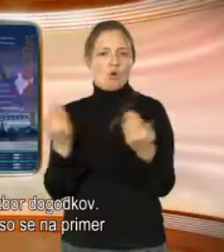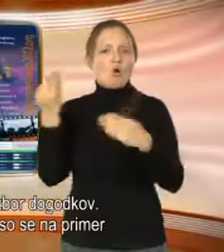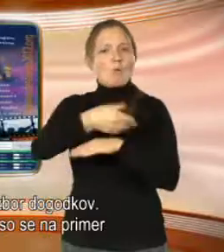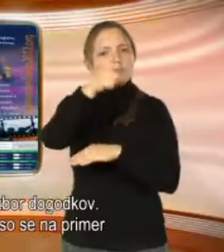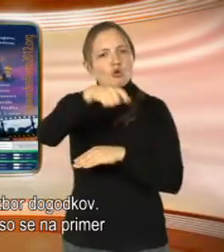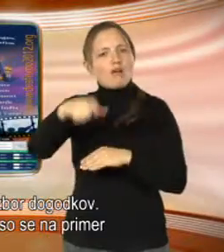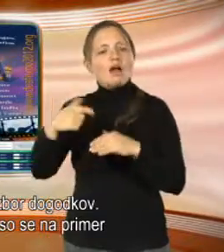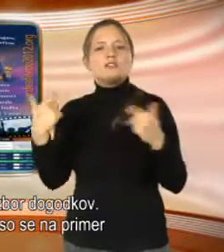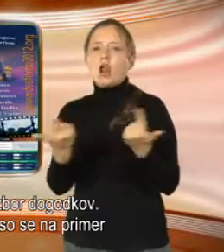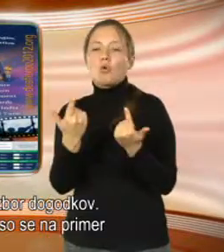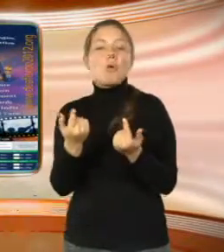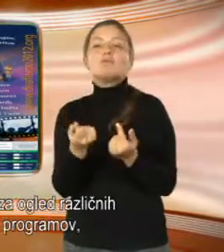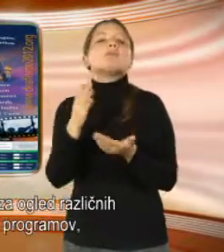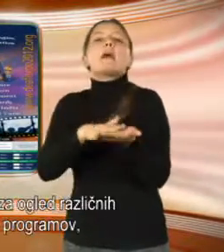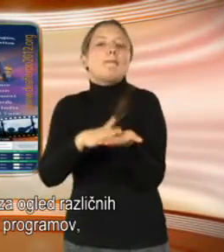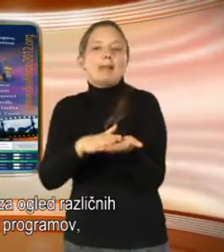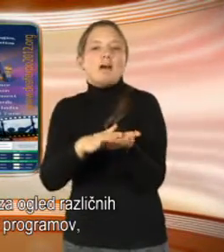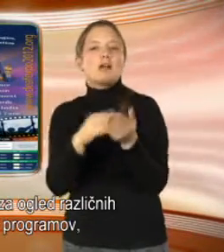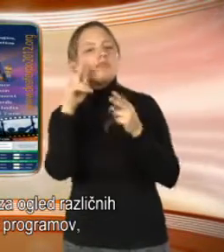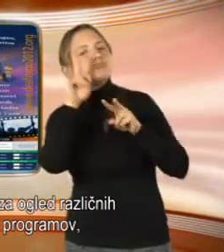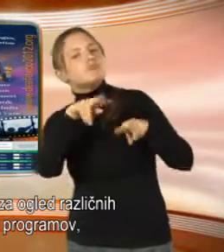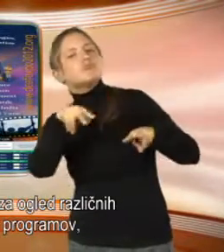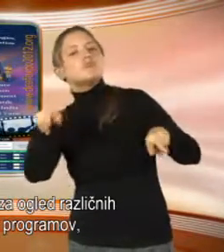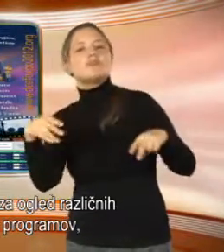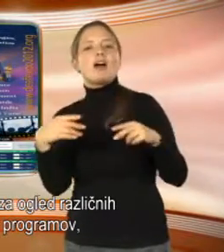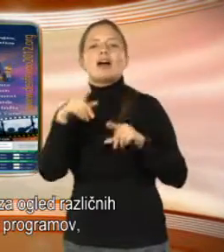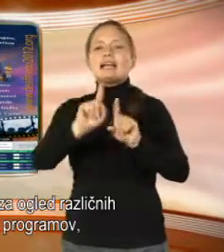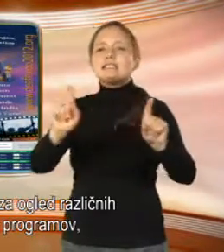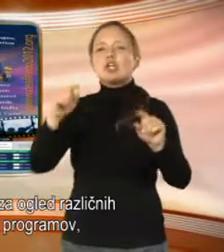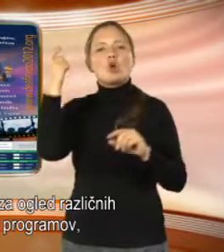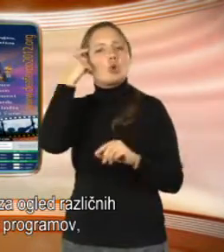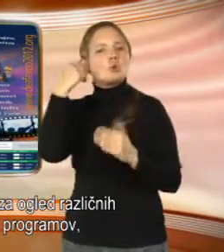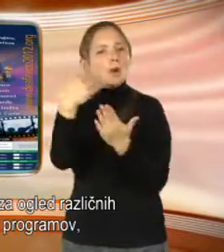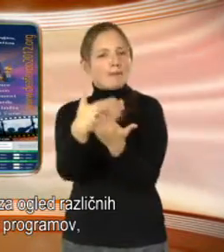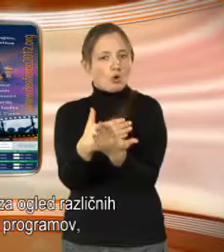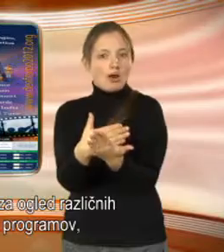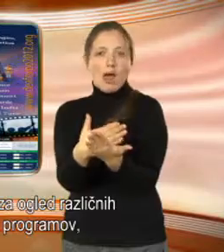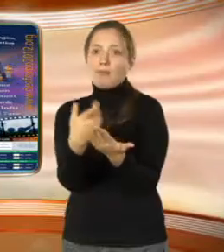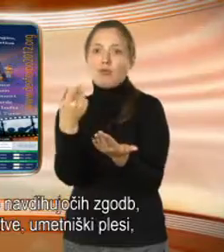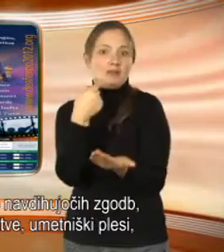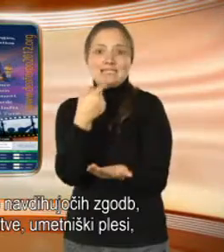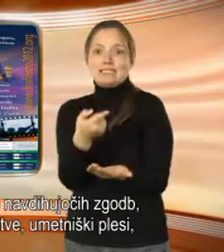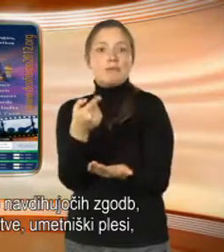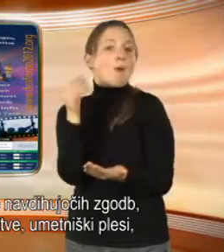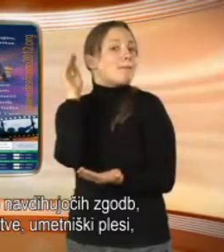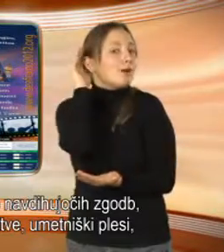Obiskovalci so na primer lahko odločili za ogled različnih kulturnih programov, kot so poslušanje navdihujočih